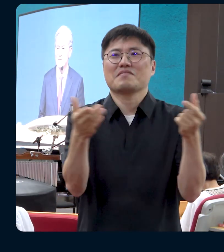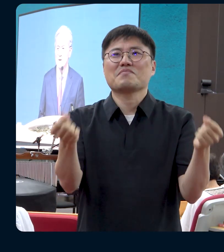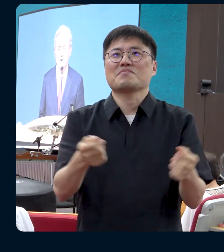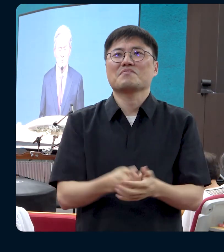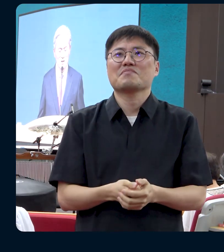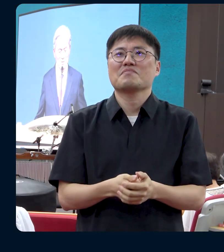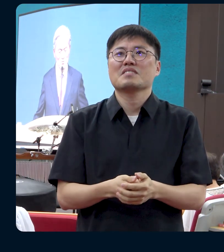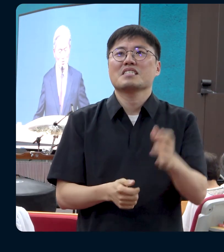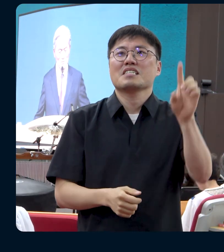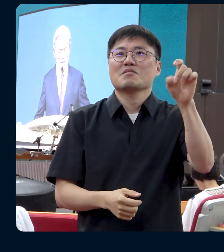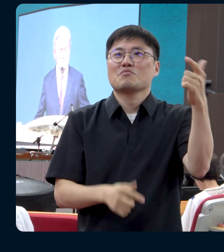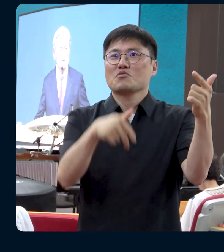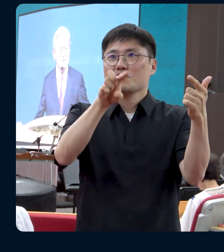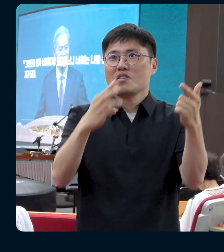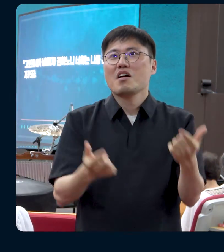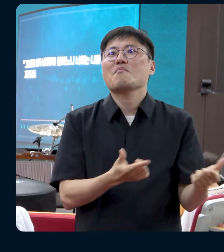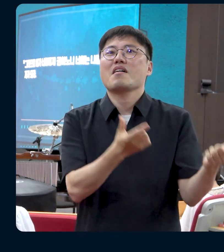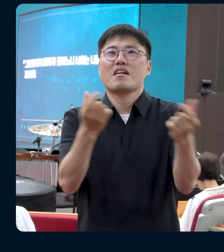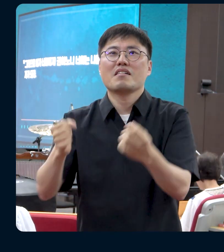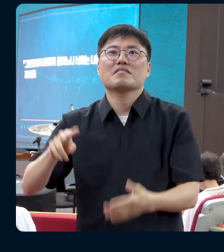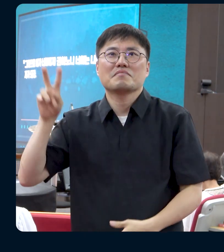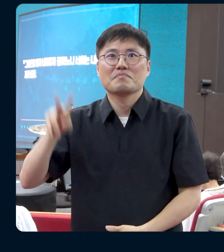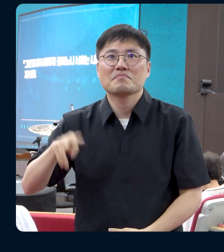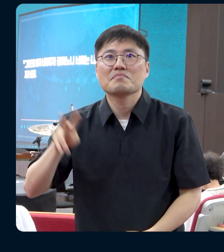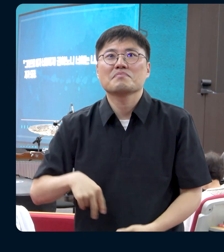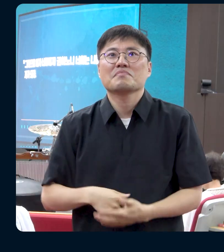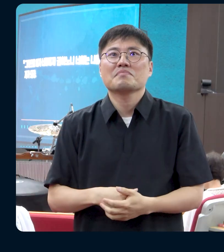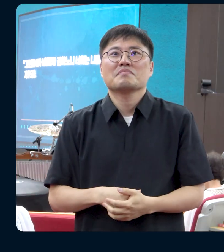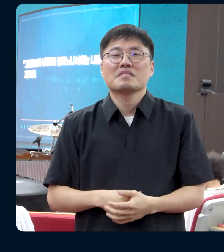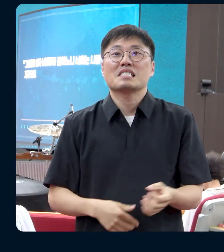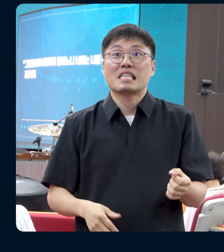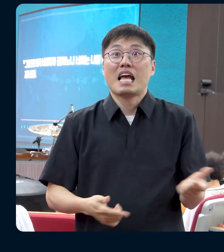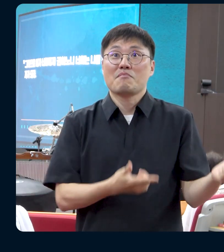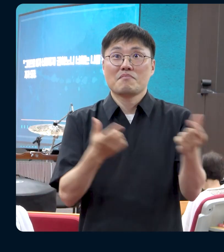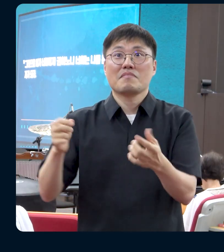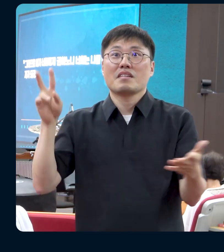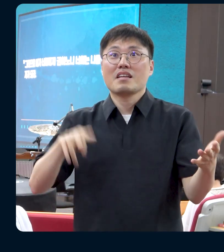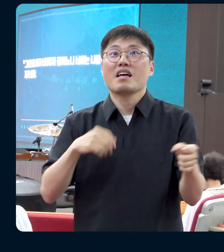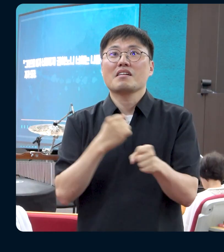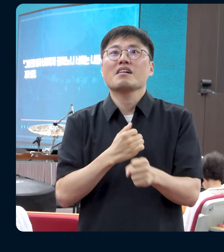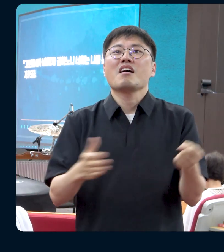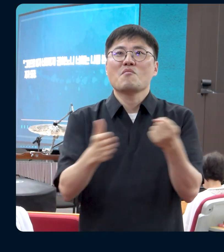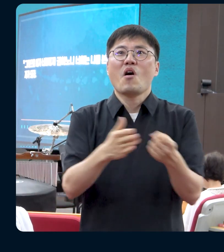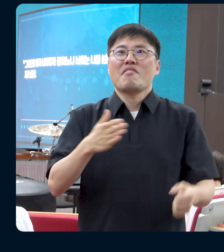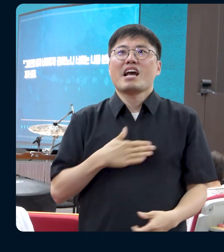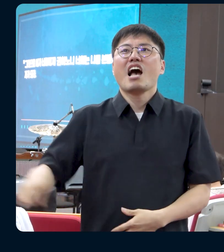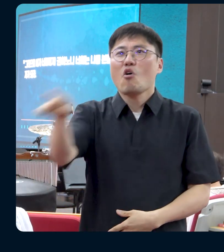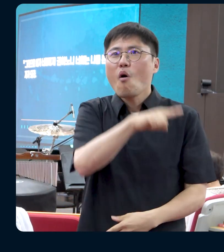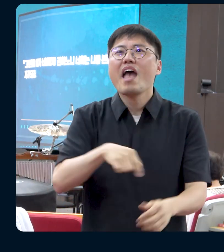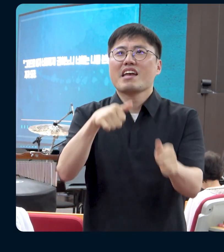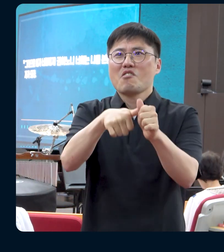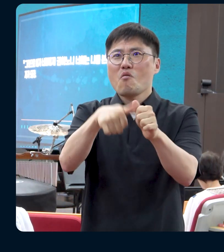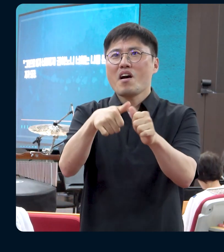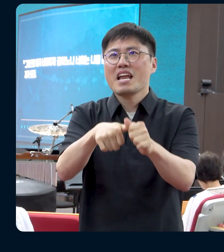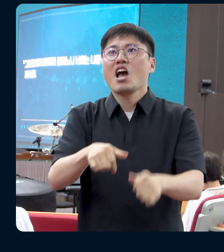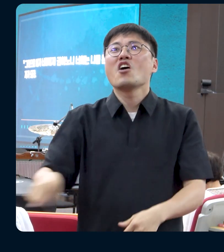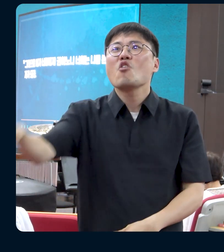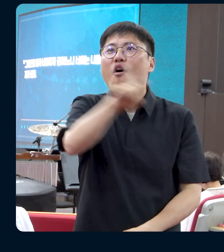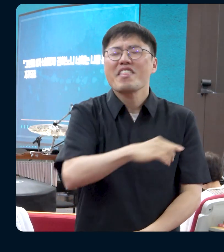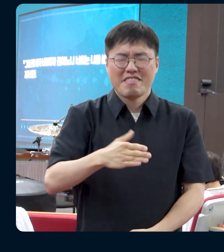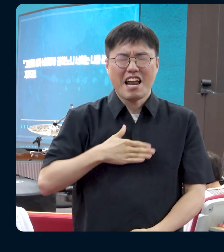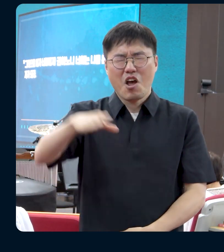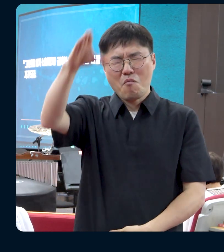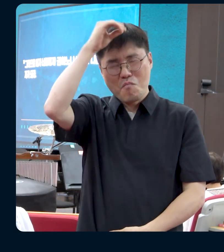그렇습니다. 우리 16절 말씀을 함께 다시 읽겠습니다. 함께 읽습니다. 그러므로 내가 너희에게